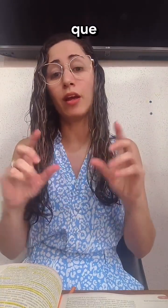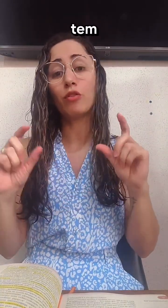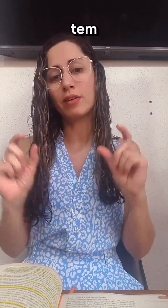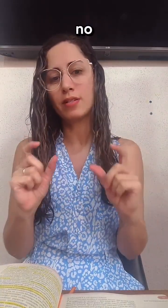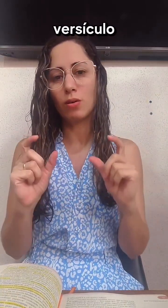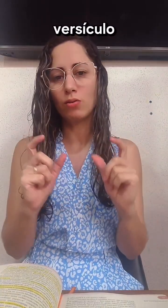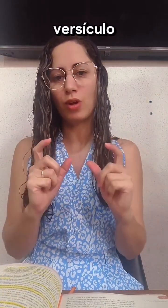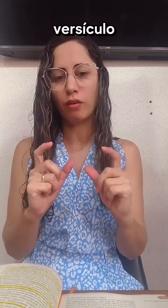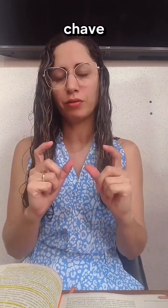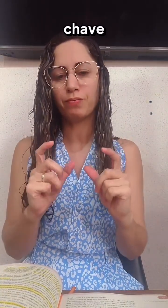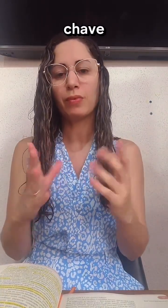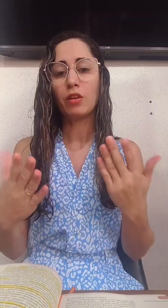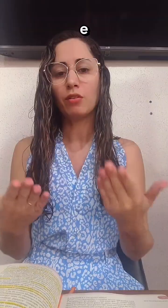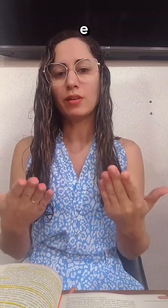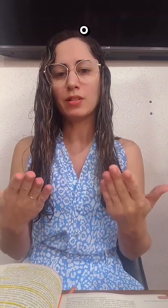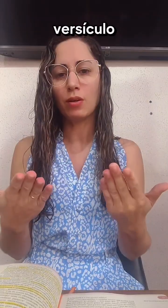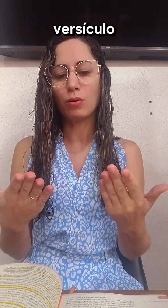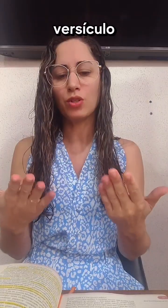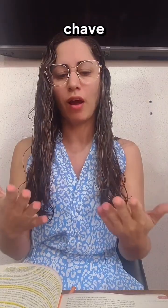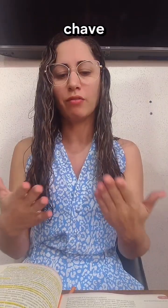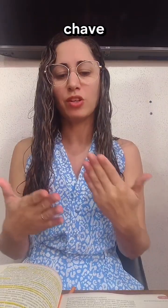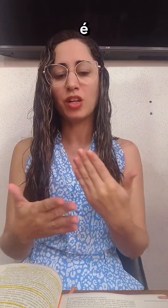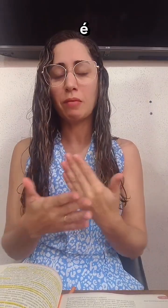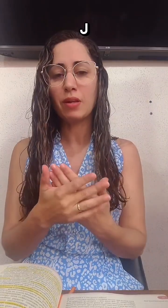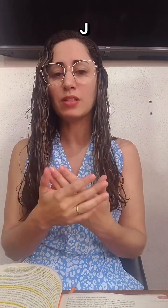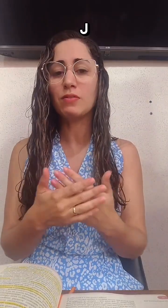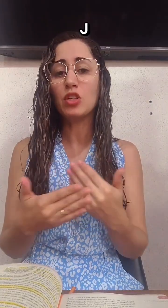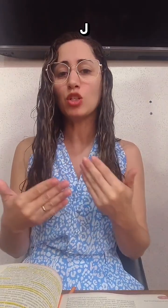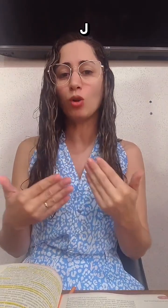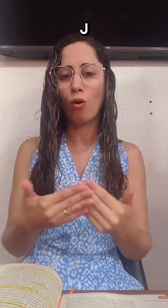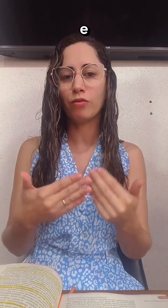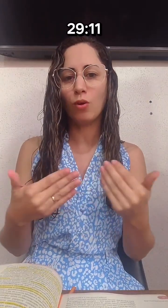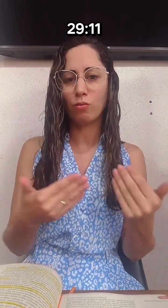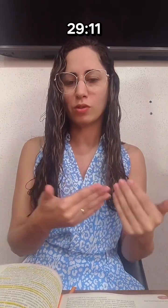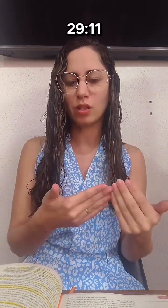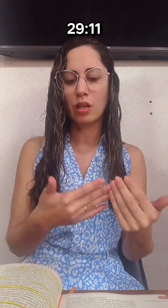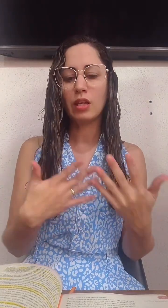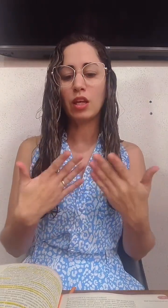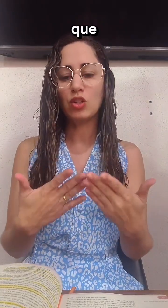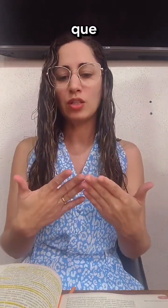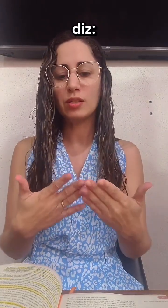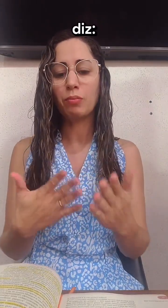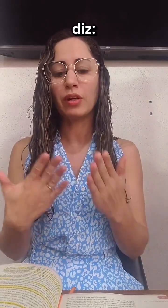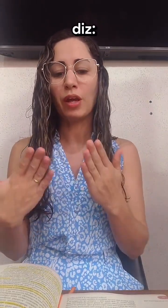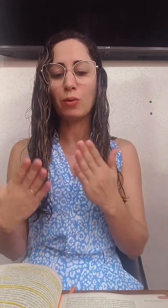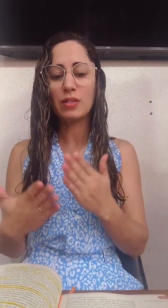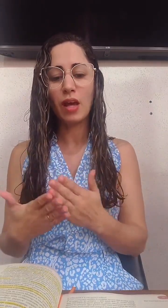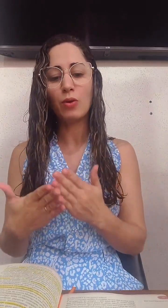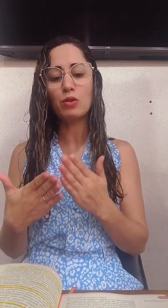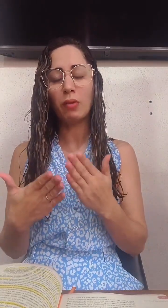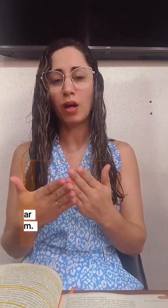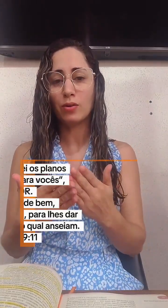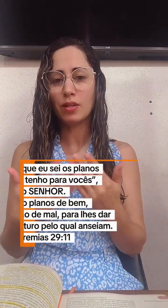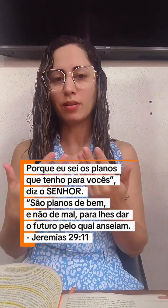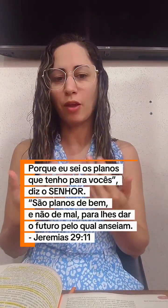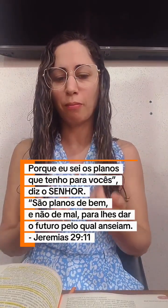tem no versículo-chave. E o versículo-chave é Jeremias 29:11. Que diz, porque eu sei os planos que tenho